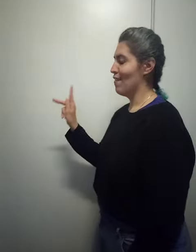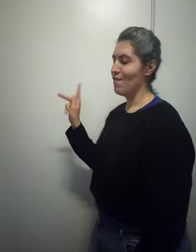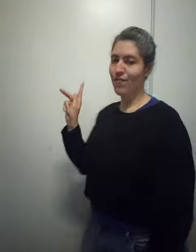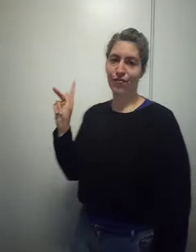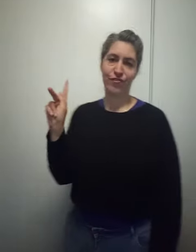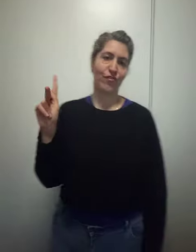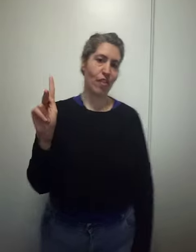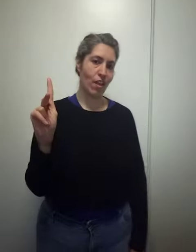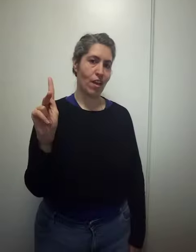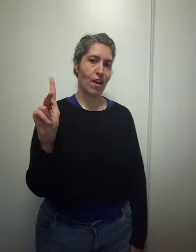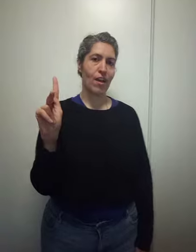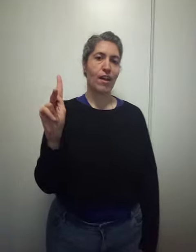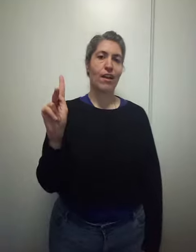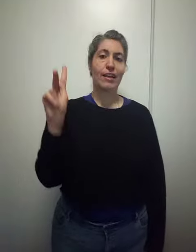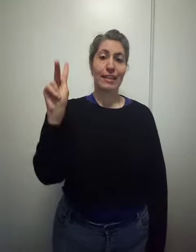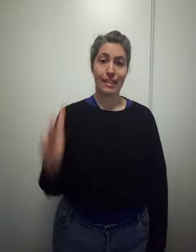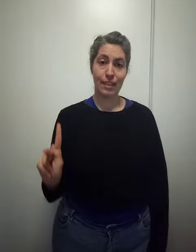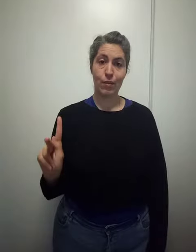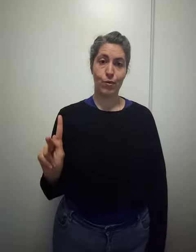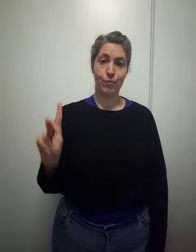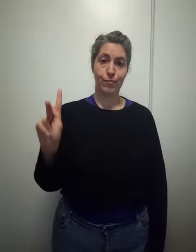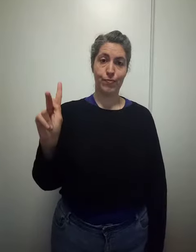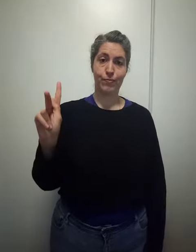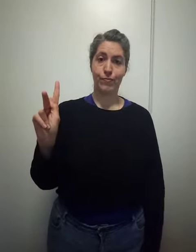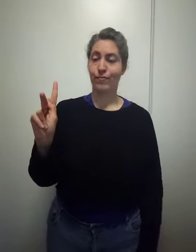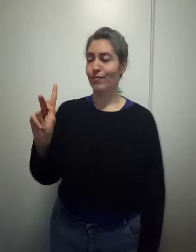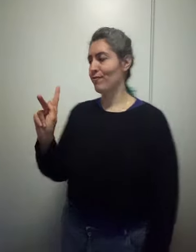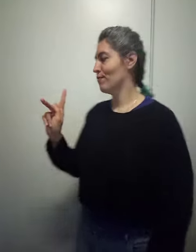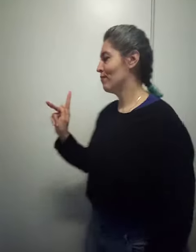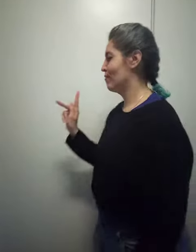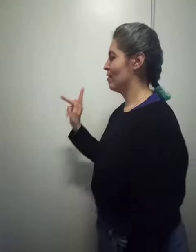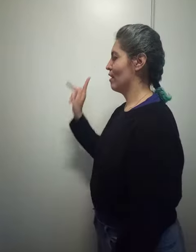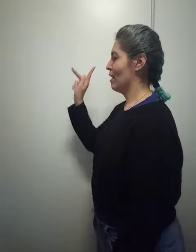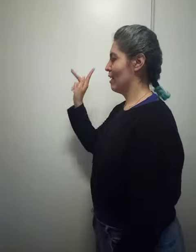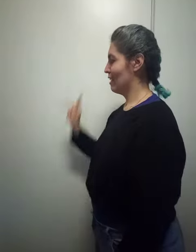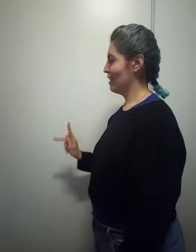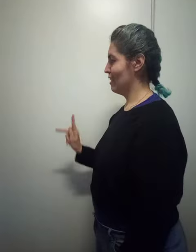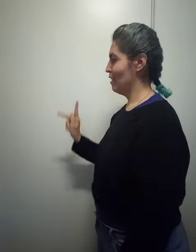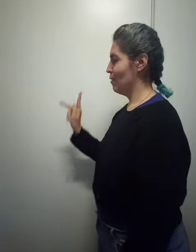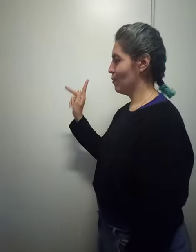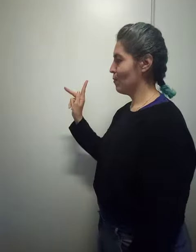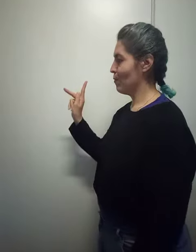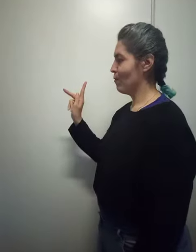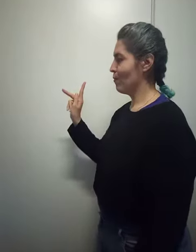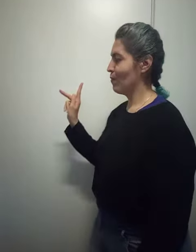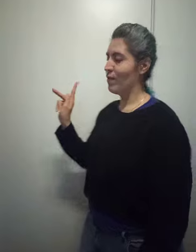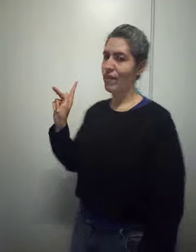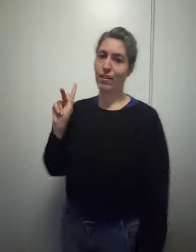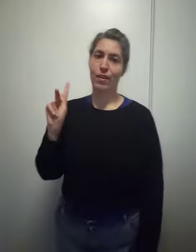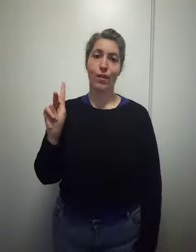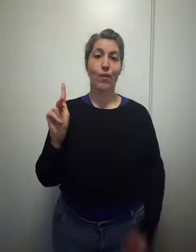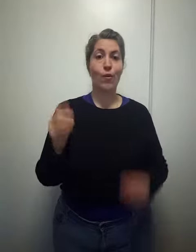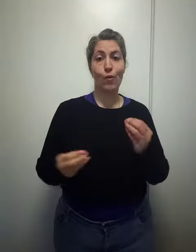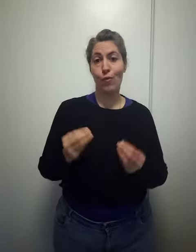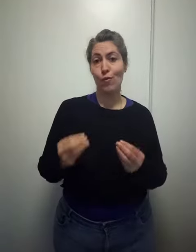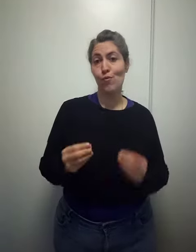kilo kilo ou